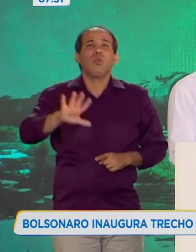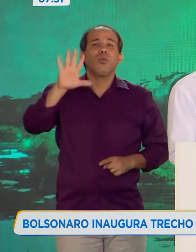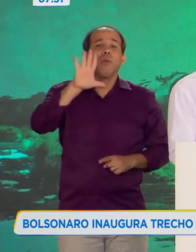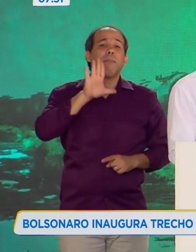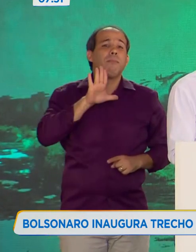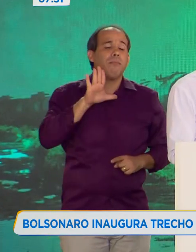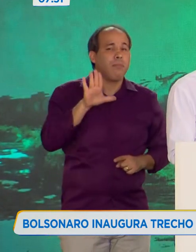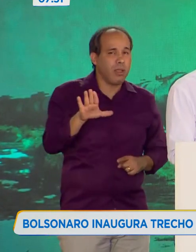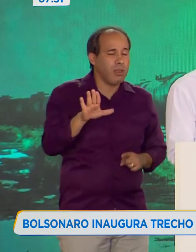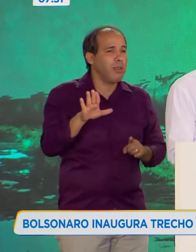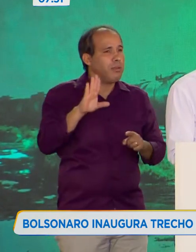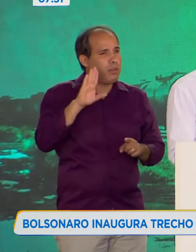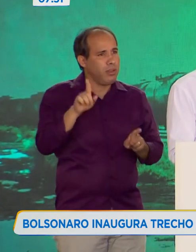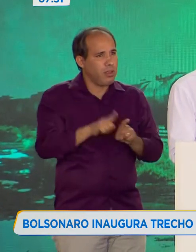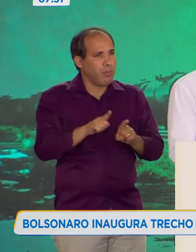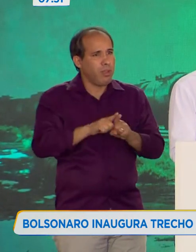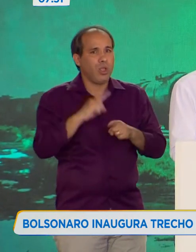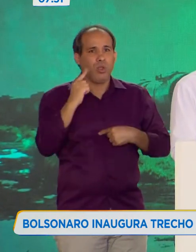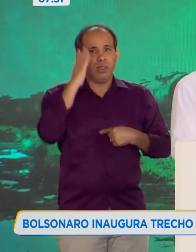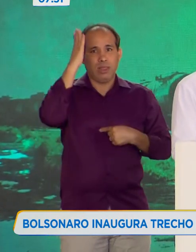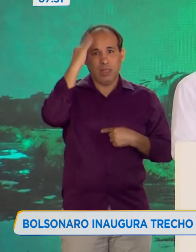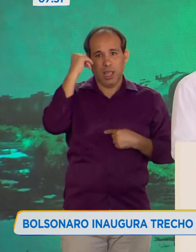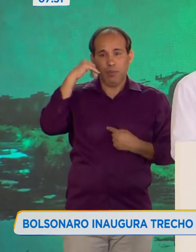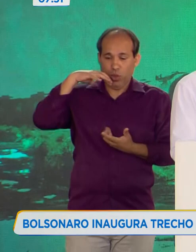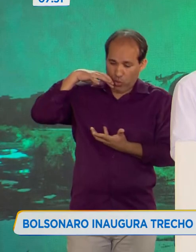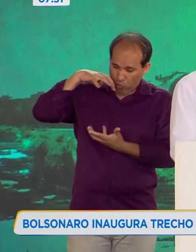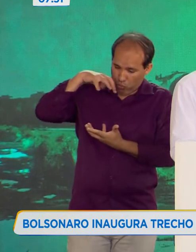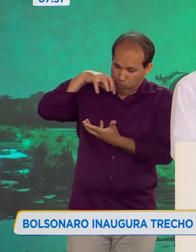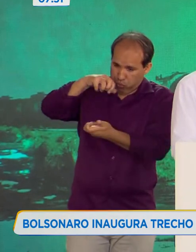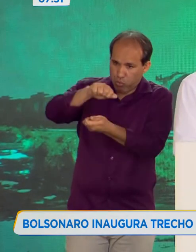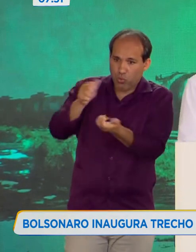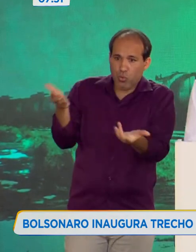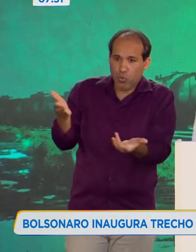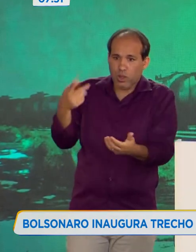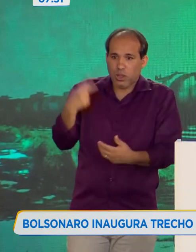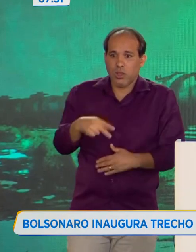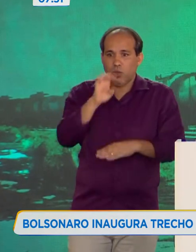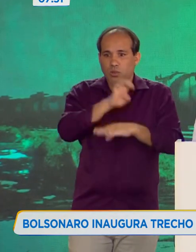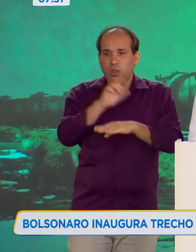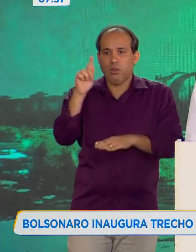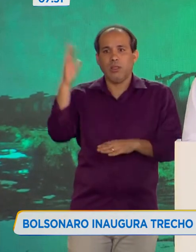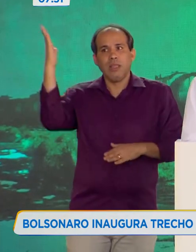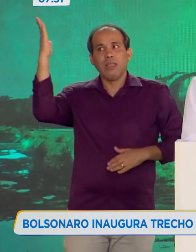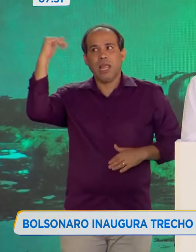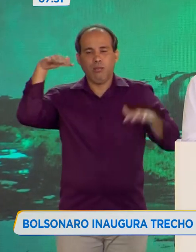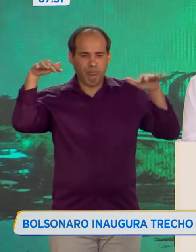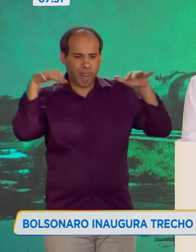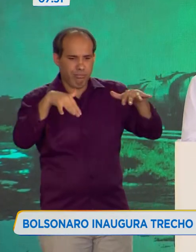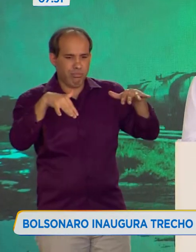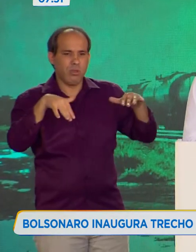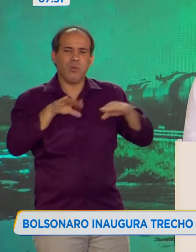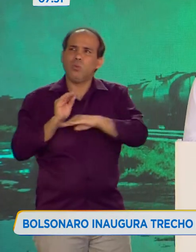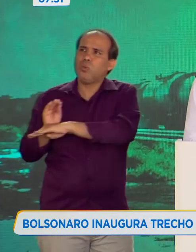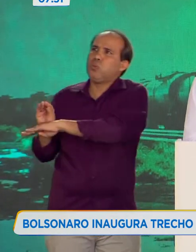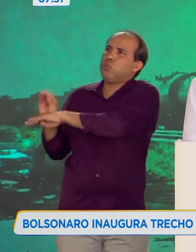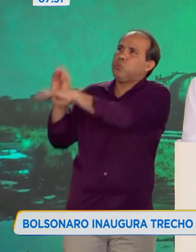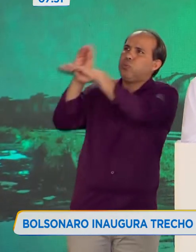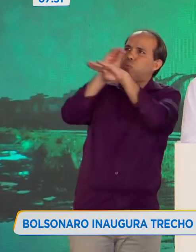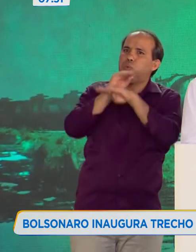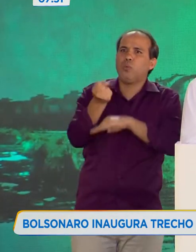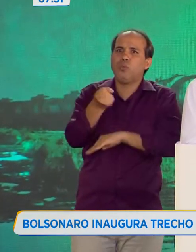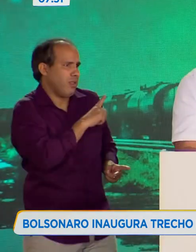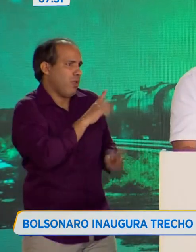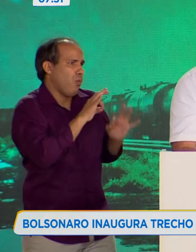senhor presidente. Mas nós sabemos que no mundo hoje, o nosso estado é conhecido por ser um celeiro que abastece várias nações